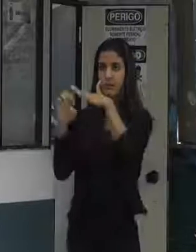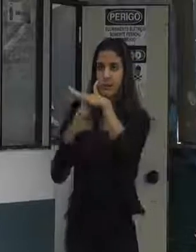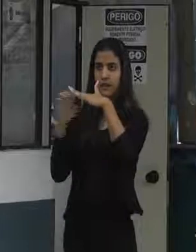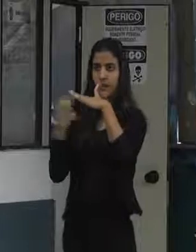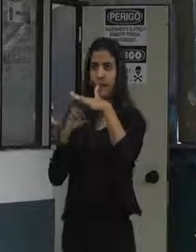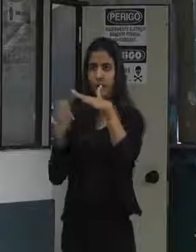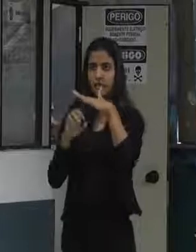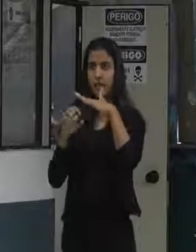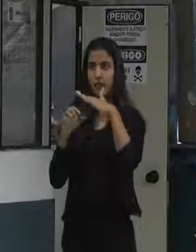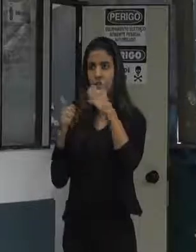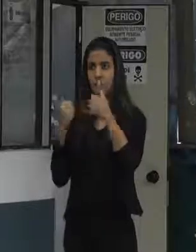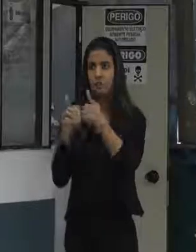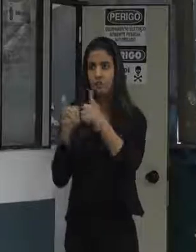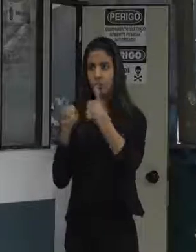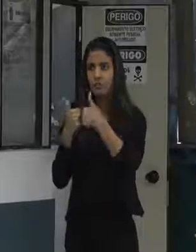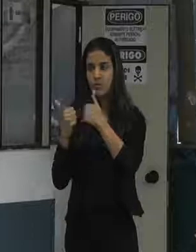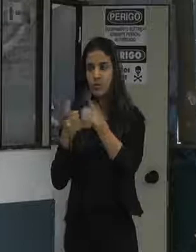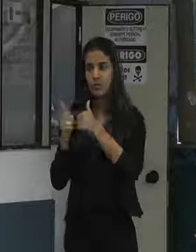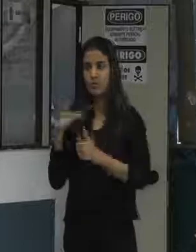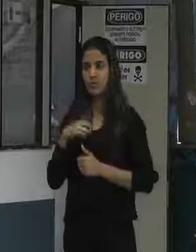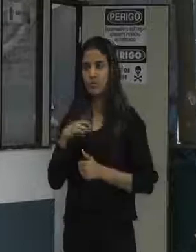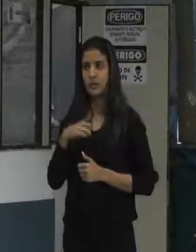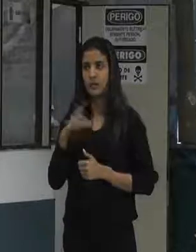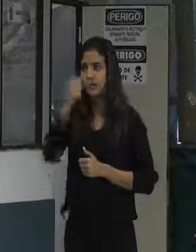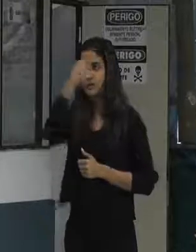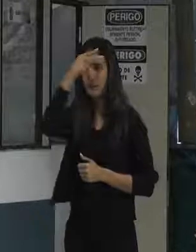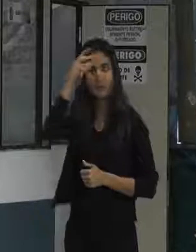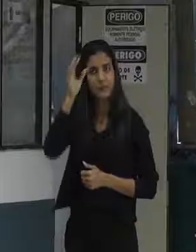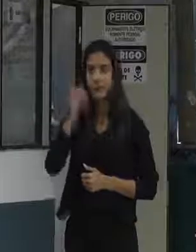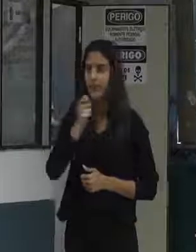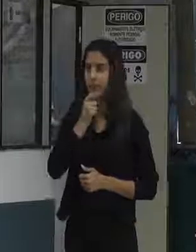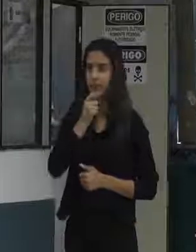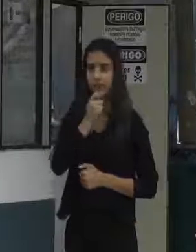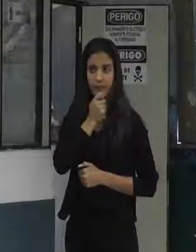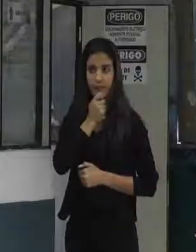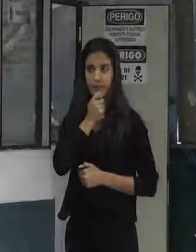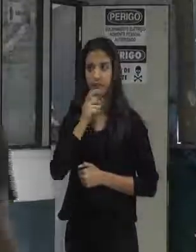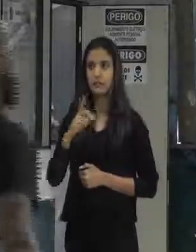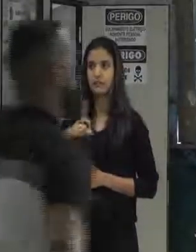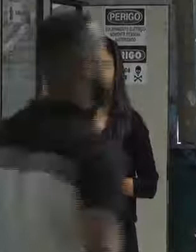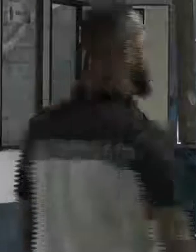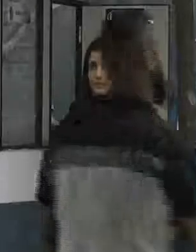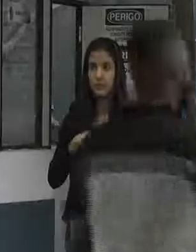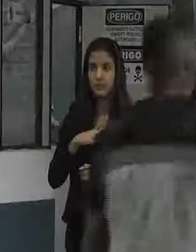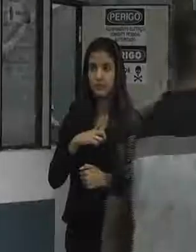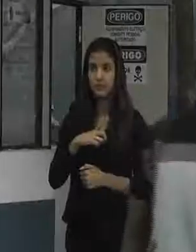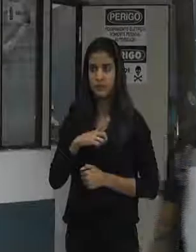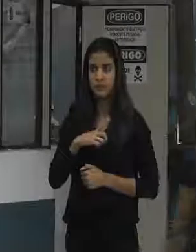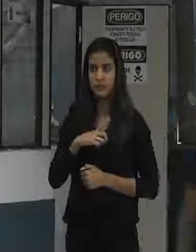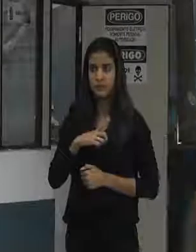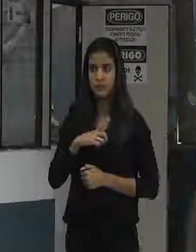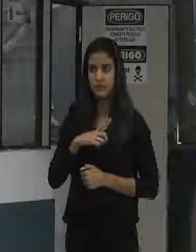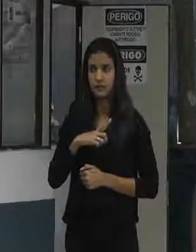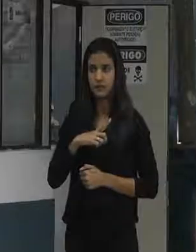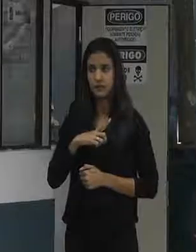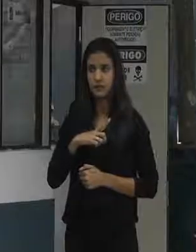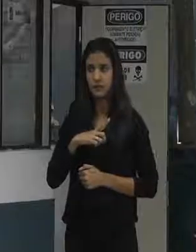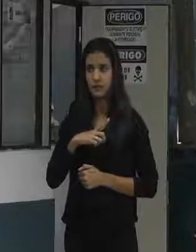de milhões de reais que não é cobrado pela prefeitura. A gente tem quase que uma